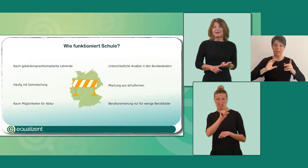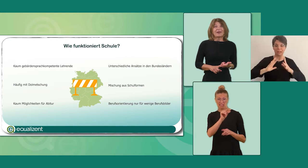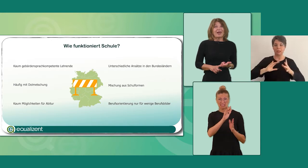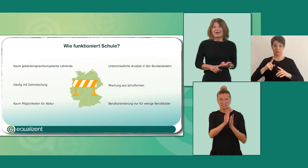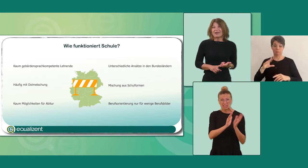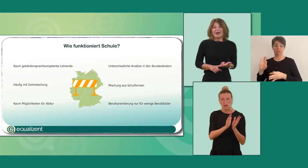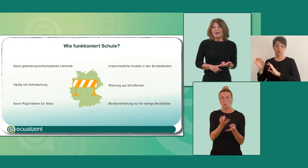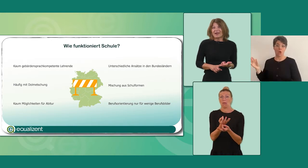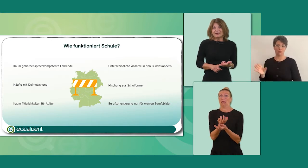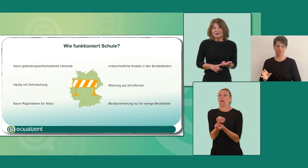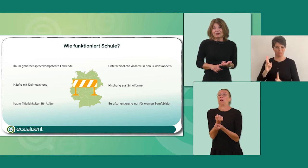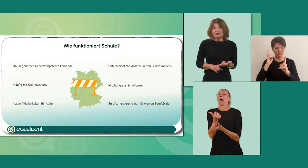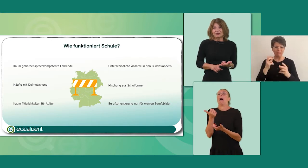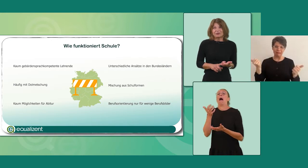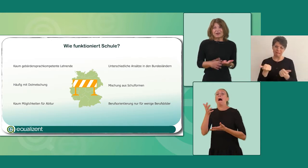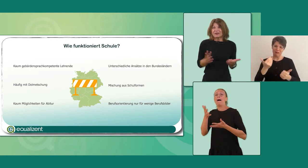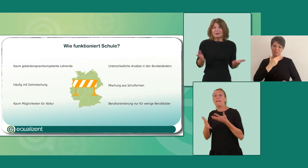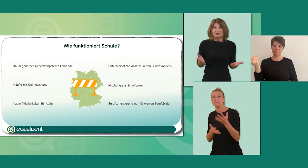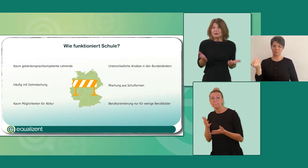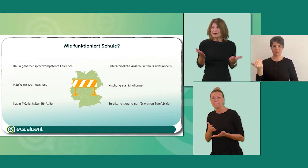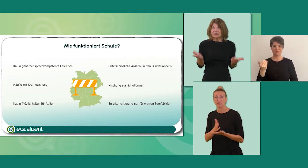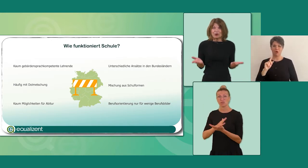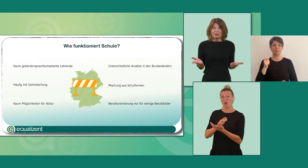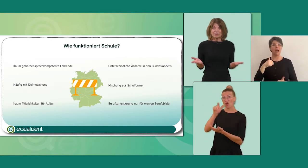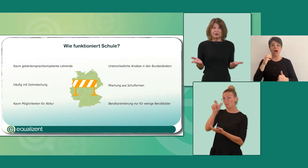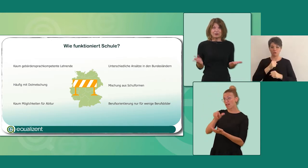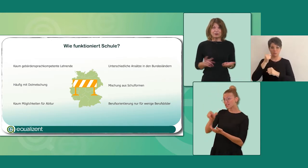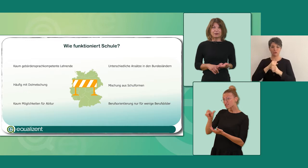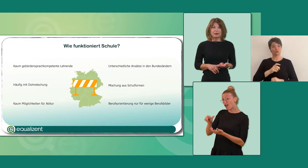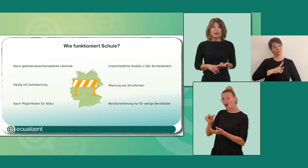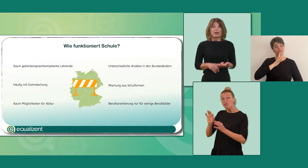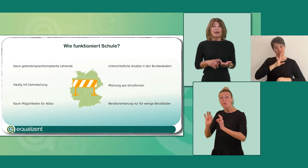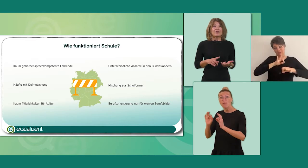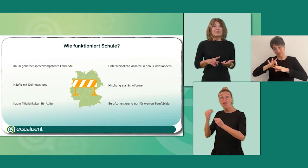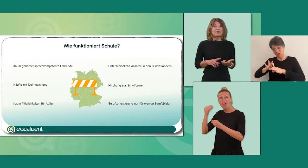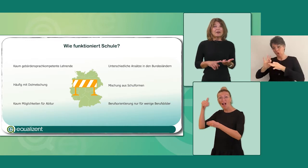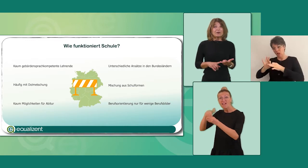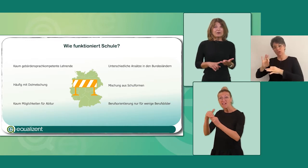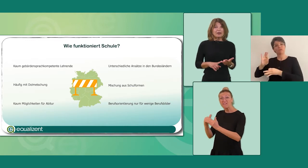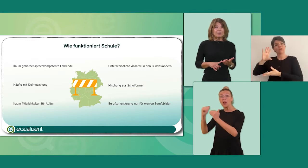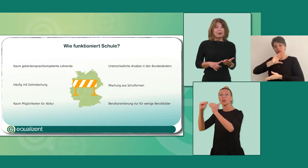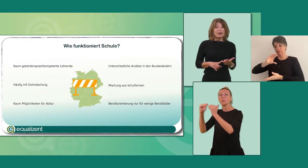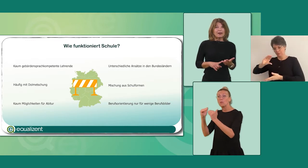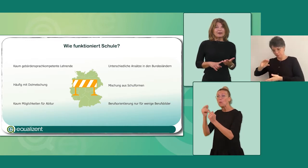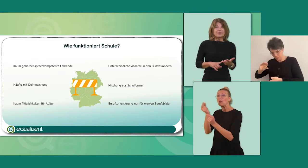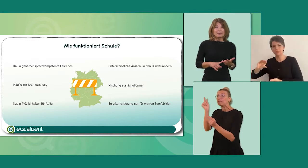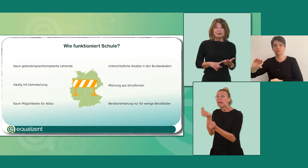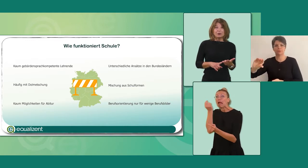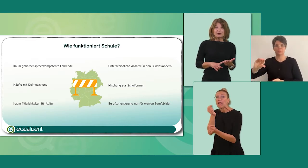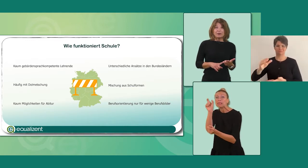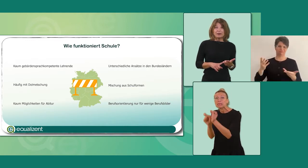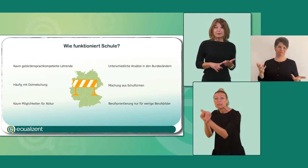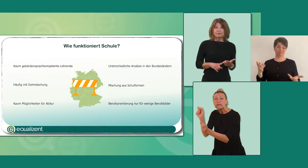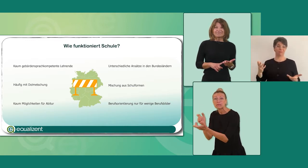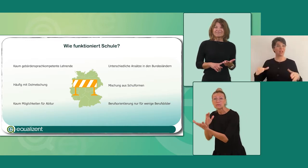ist aber keine ideale Lernsituation, denn es gibt so etwas wie einen Dolmetschverlust. Es gibt viel zu wenig Möglichkeiten, das Abitur